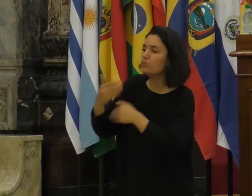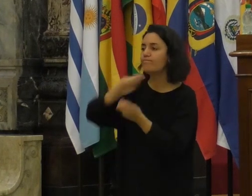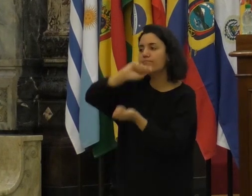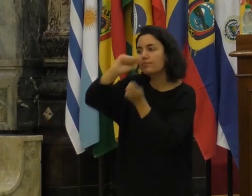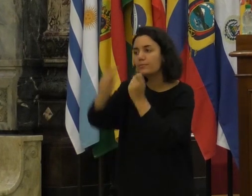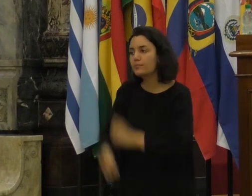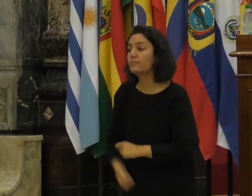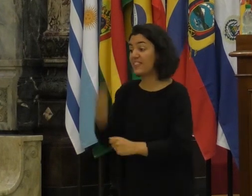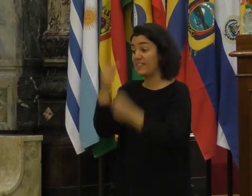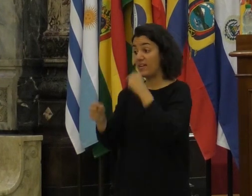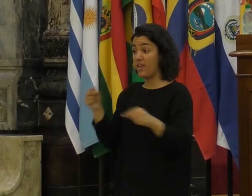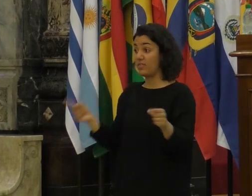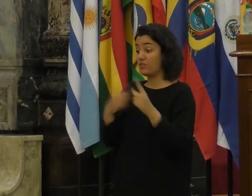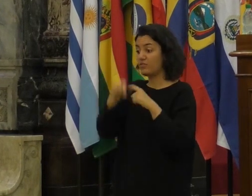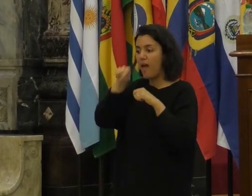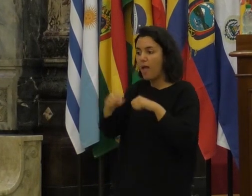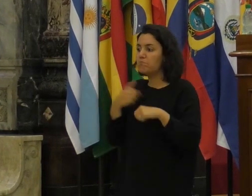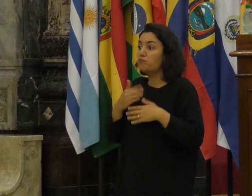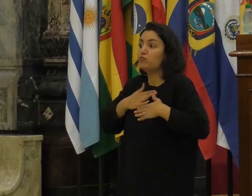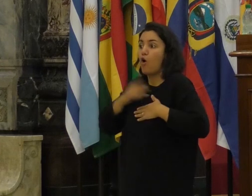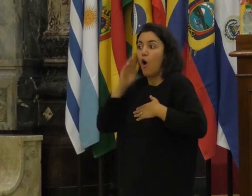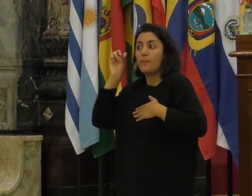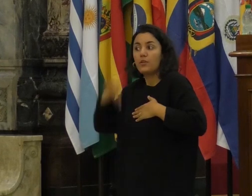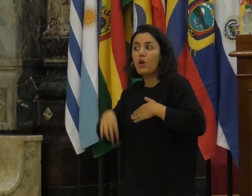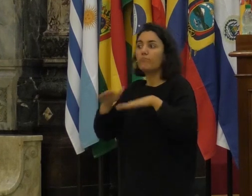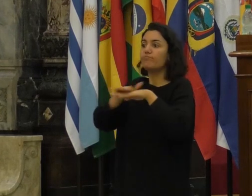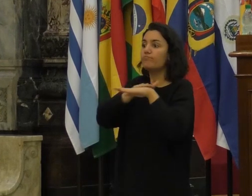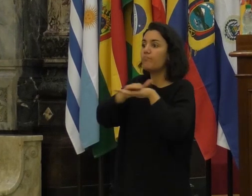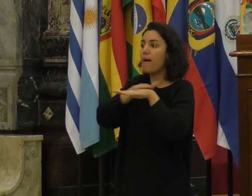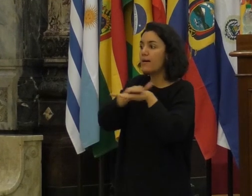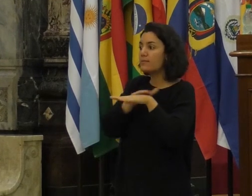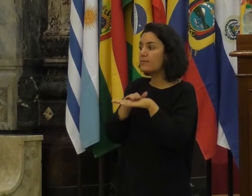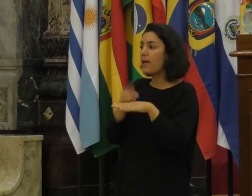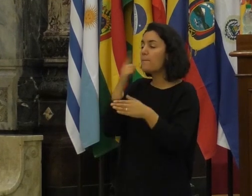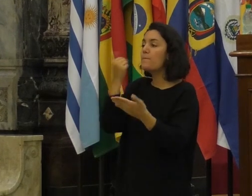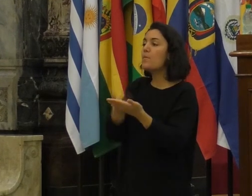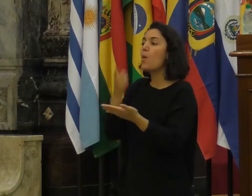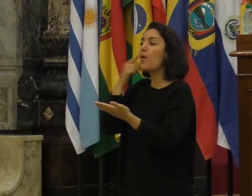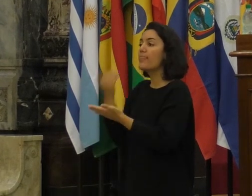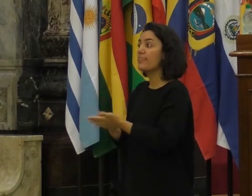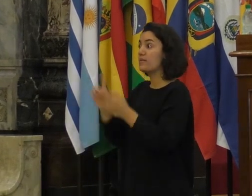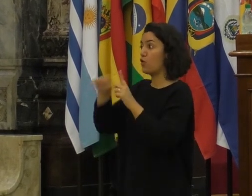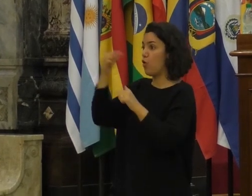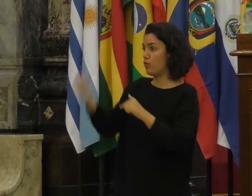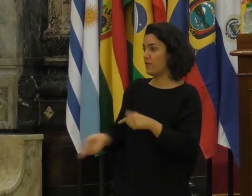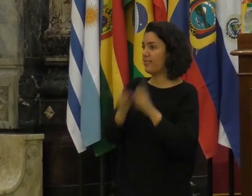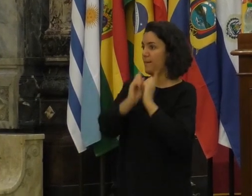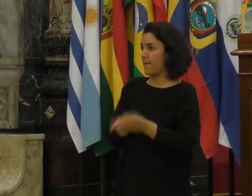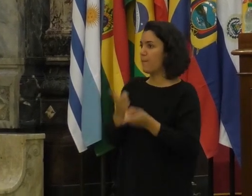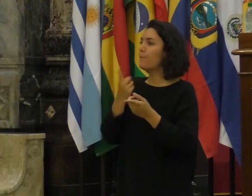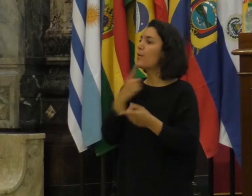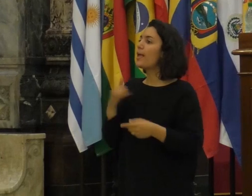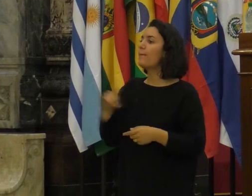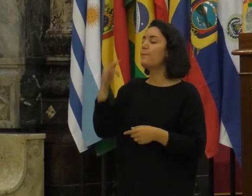en mi opinión, ha estado en la base de algunas de esas otras propuestas. Por ejemplo, la idea